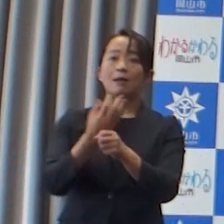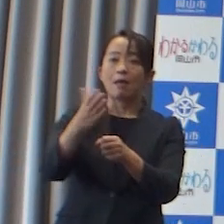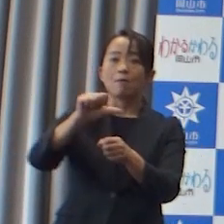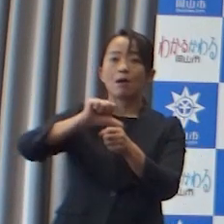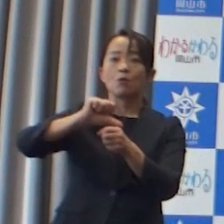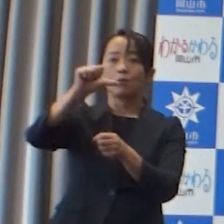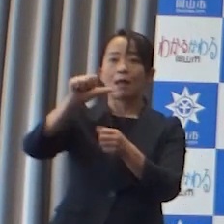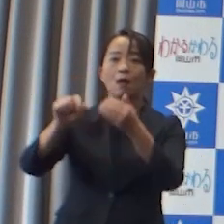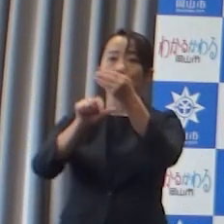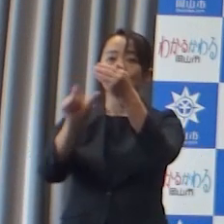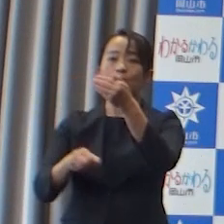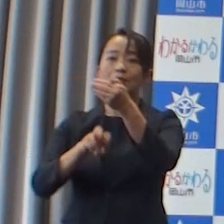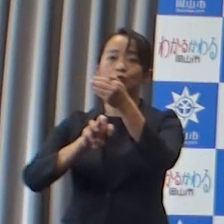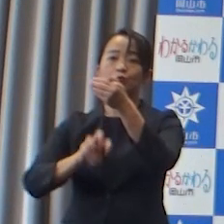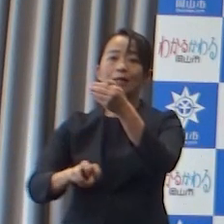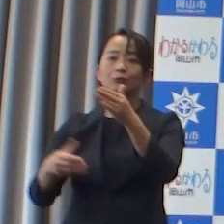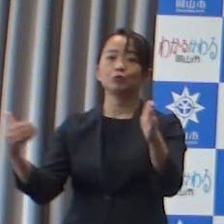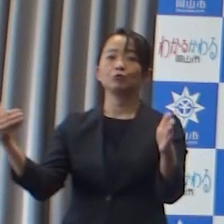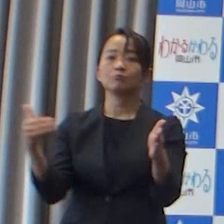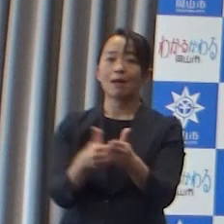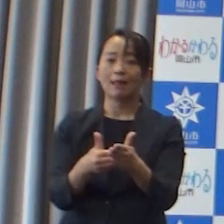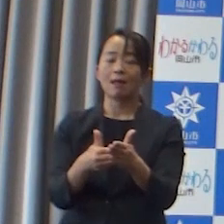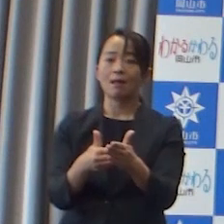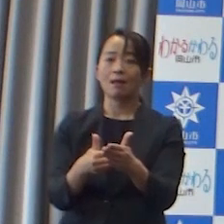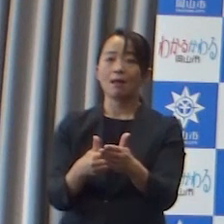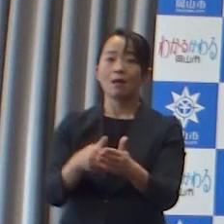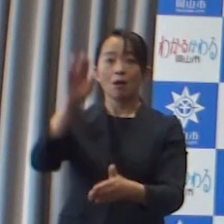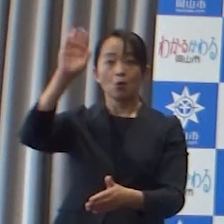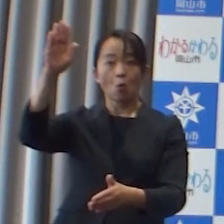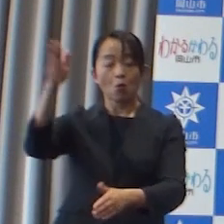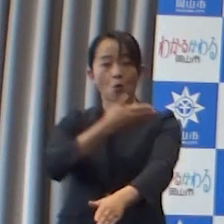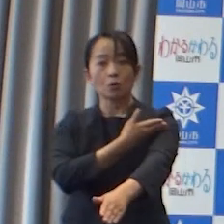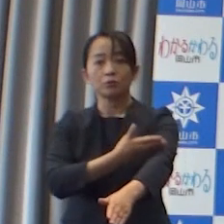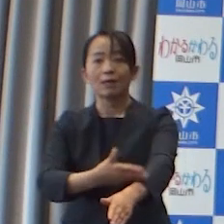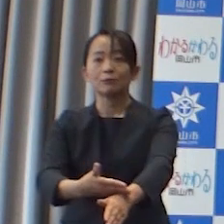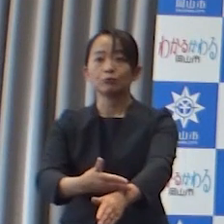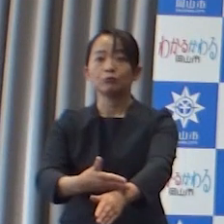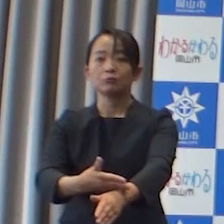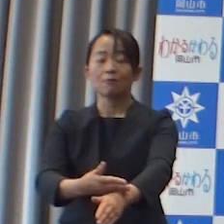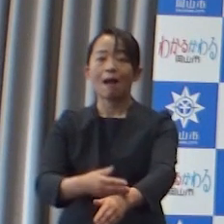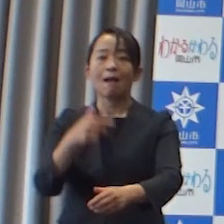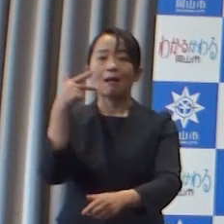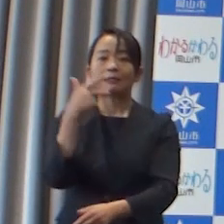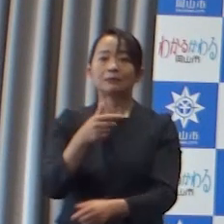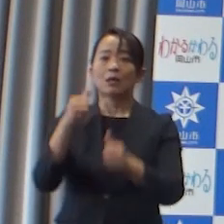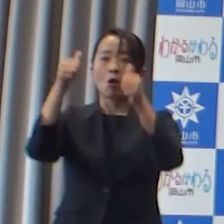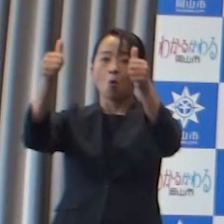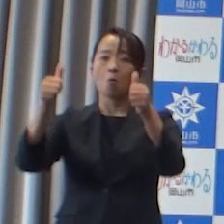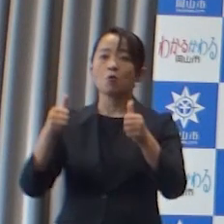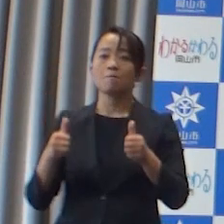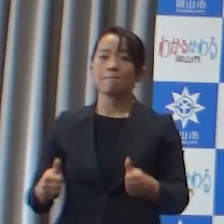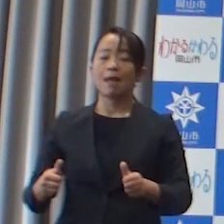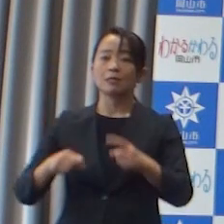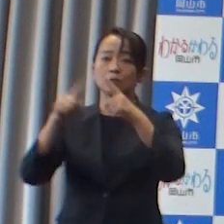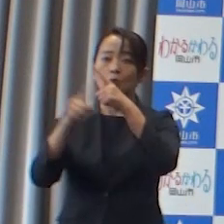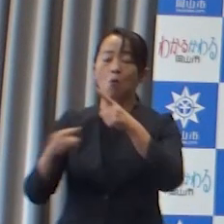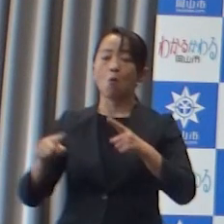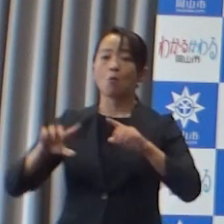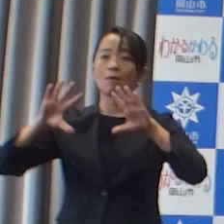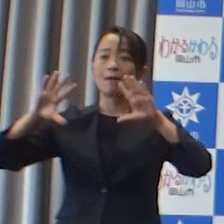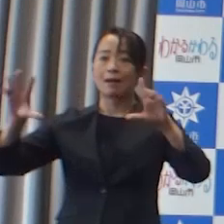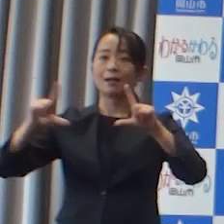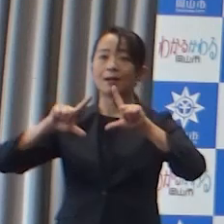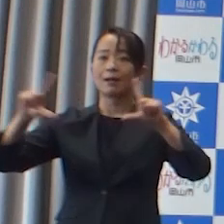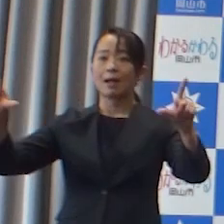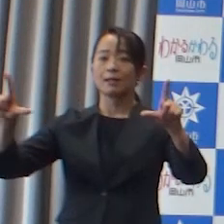月30日までとなります。今後のスケジュールは本日ホームページを開設し、7月